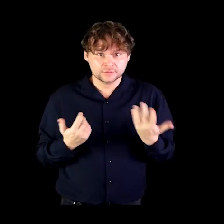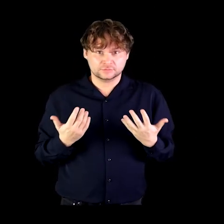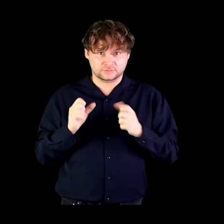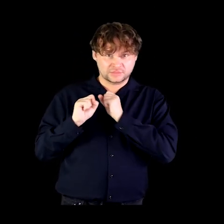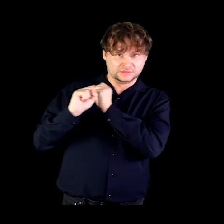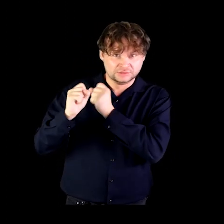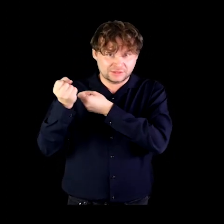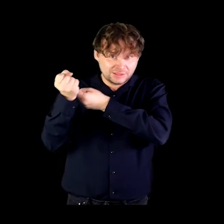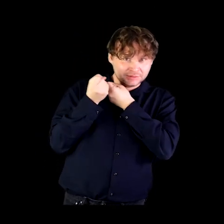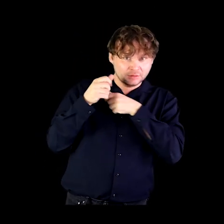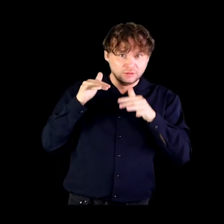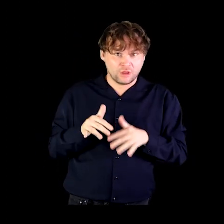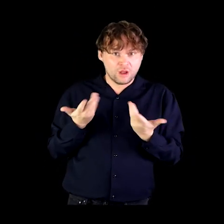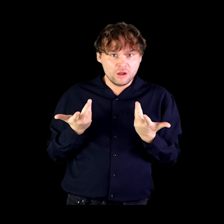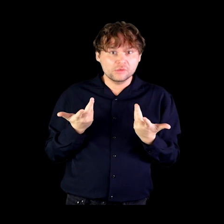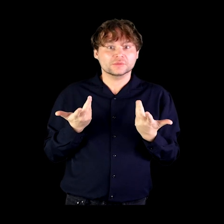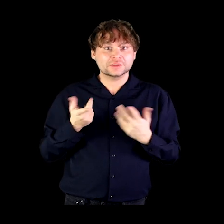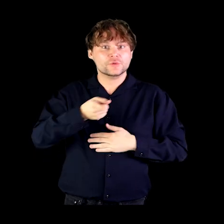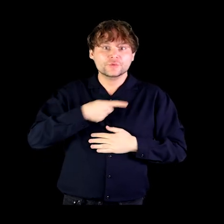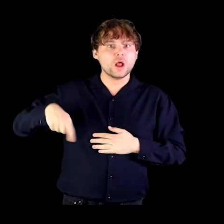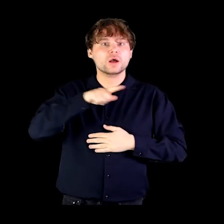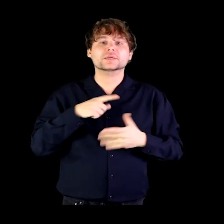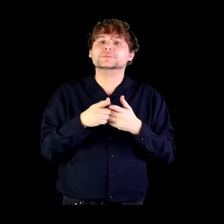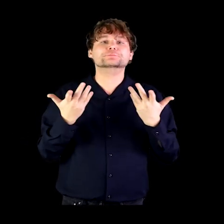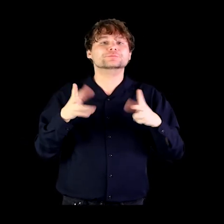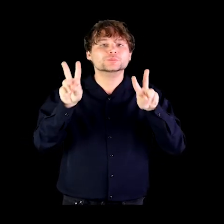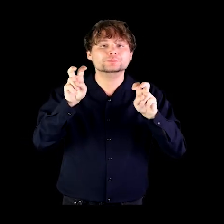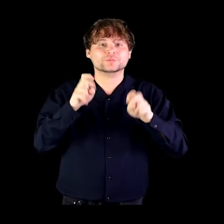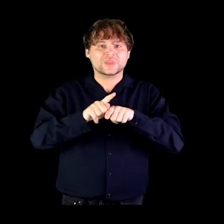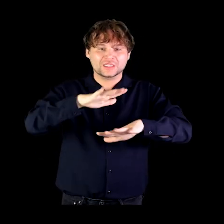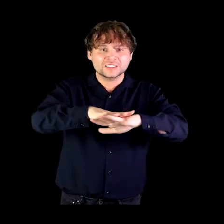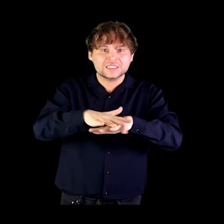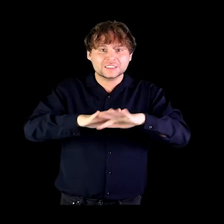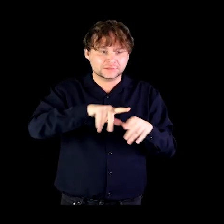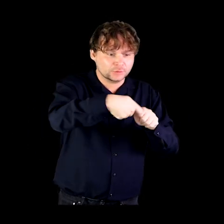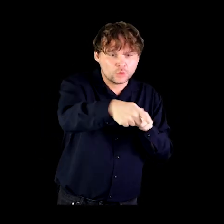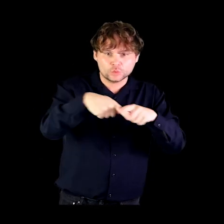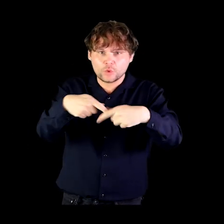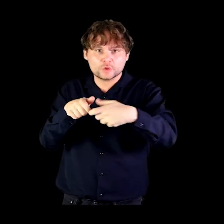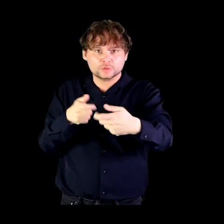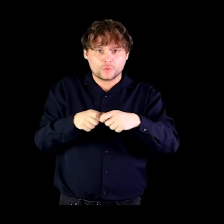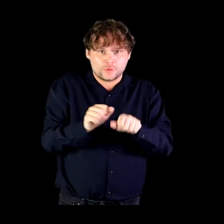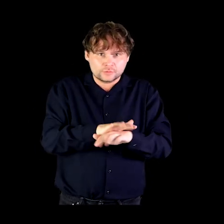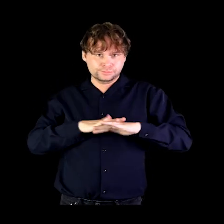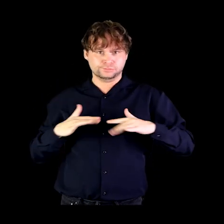interdependent sind, also alle in einem Netz von vielen abhängigen Knoten